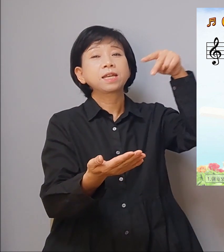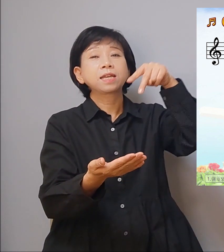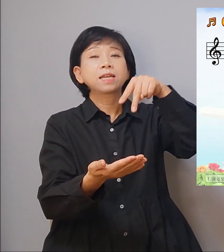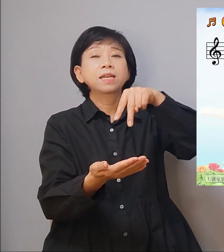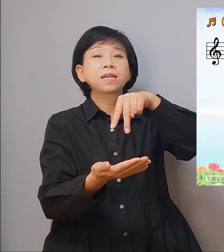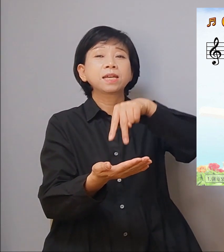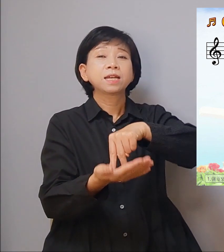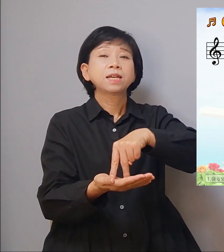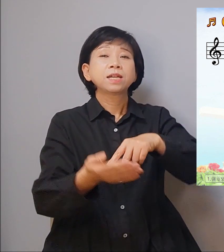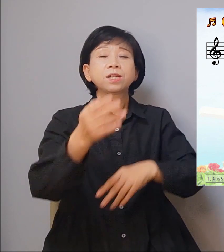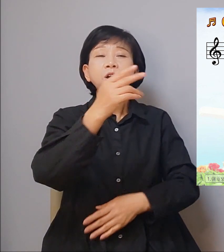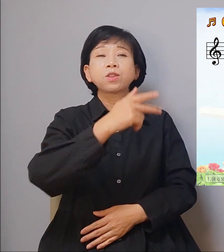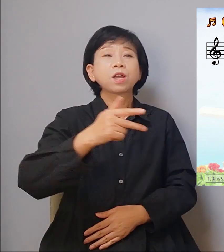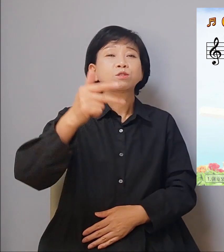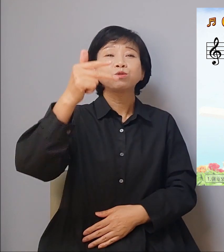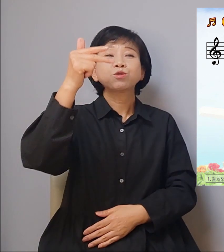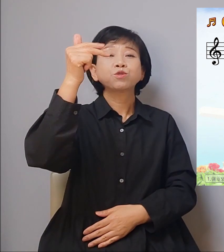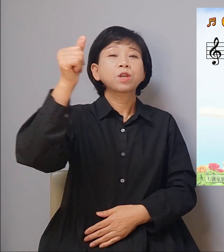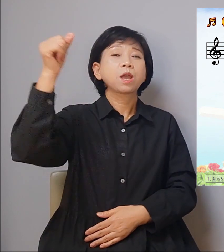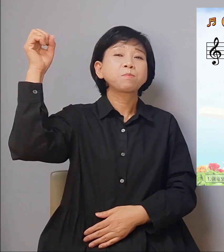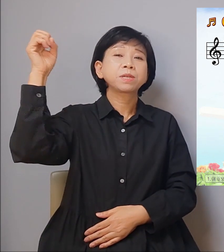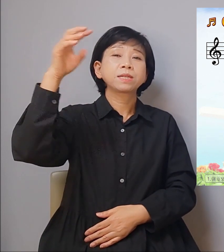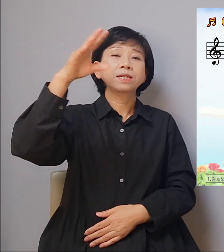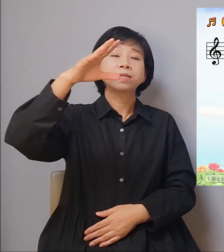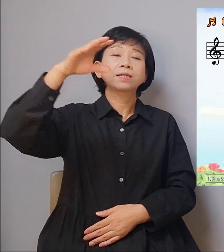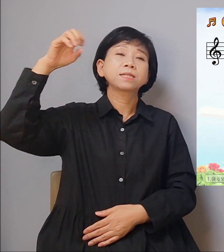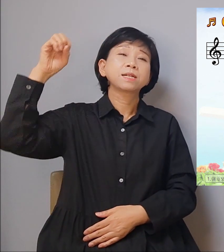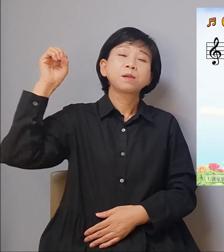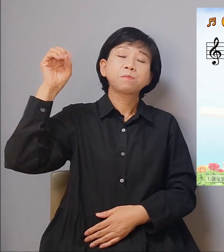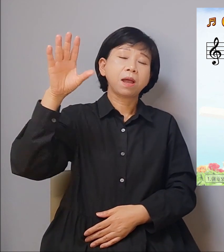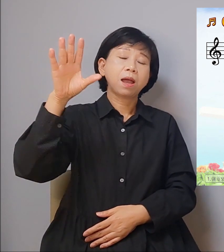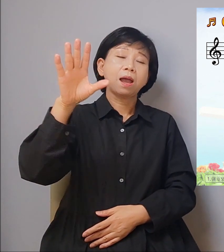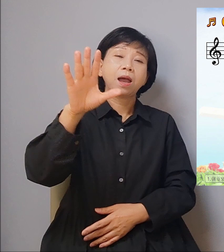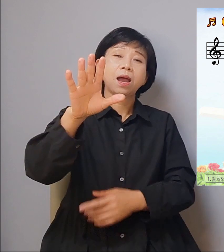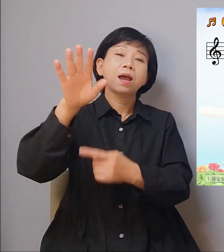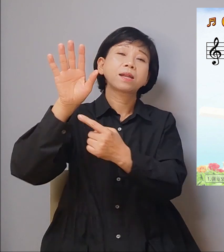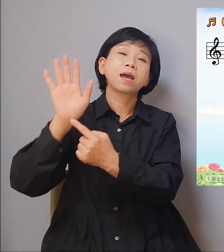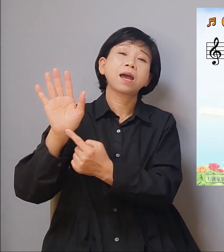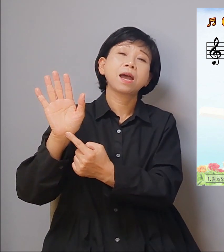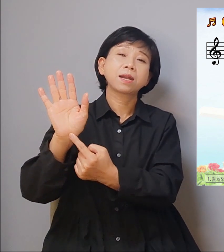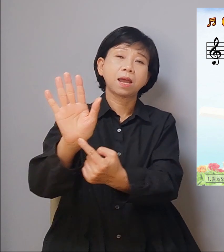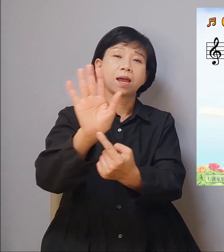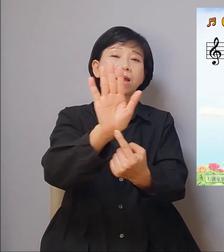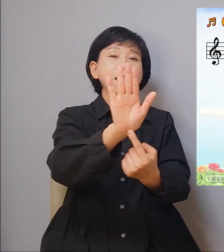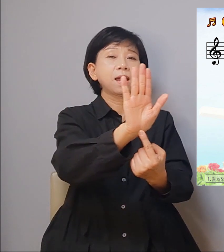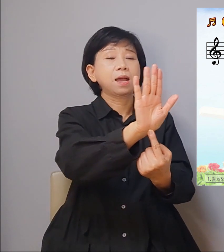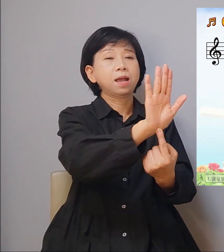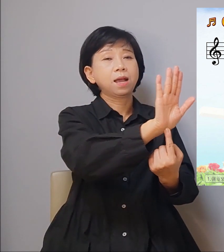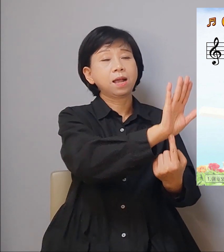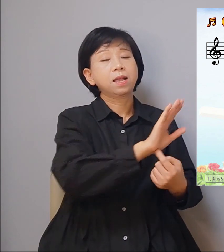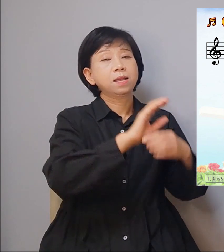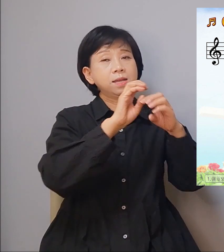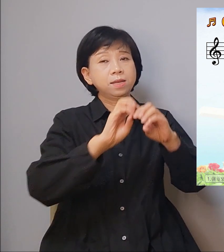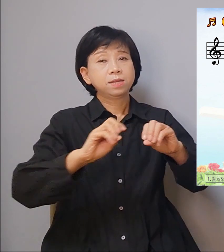너는 일어나 주의 빛을 발하라.